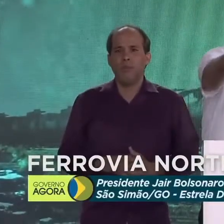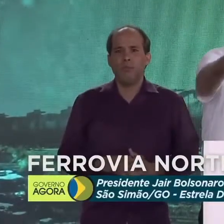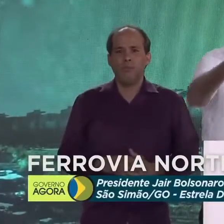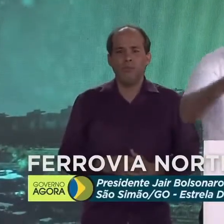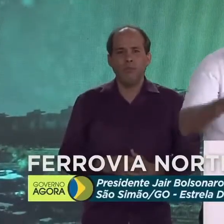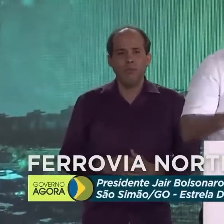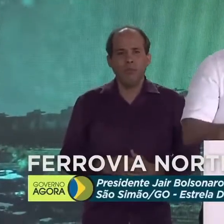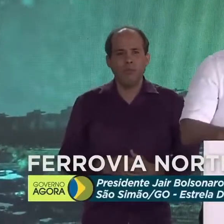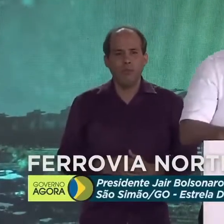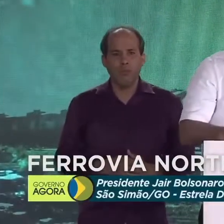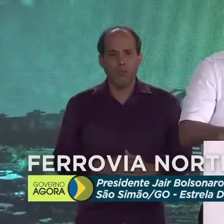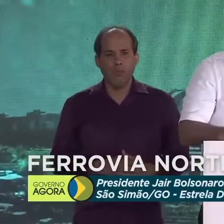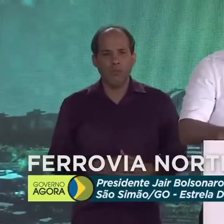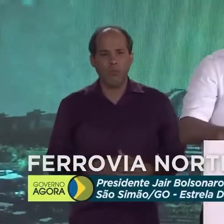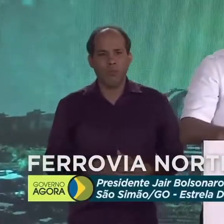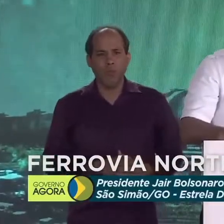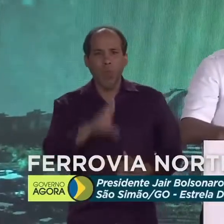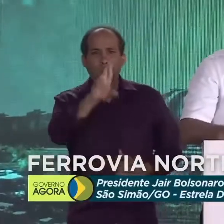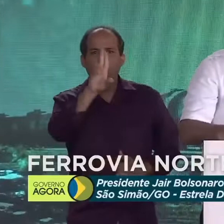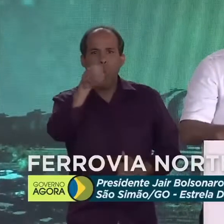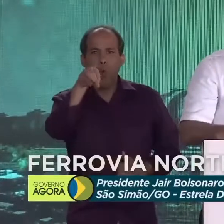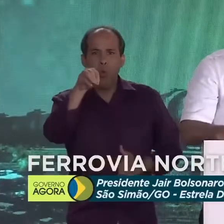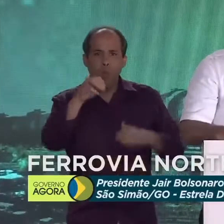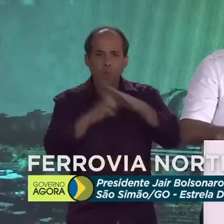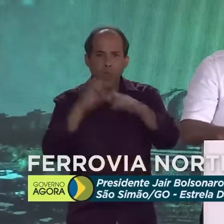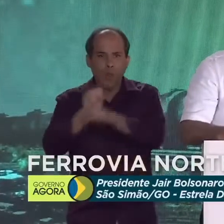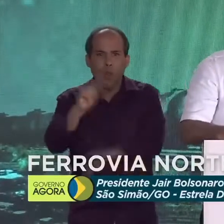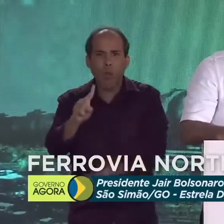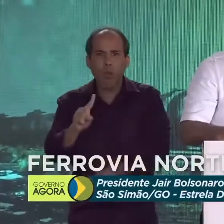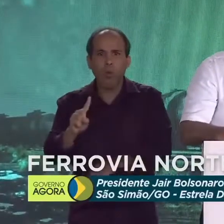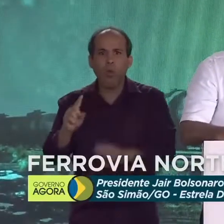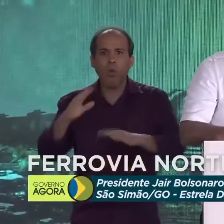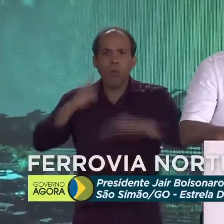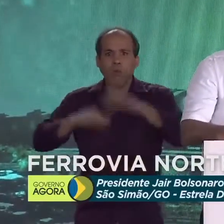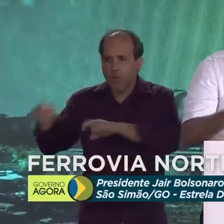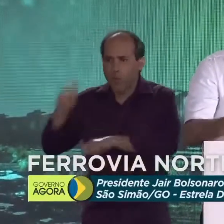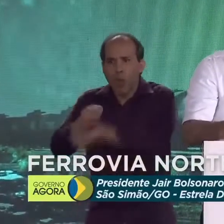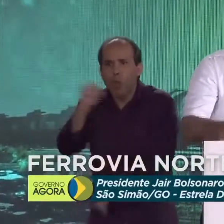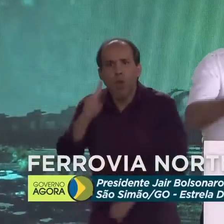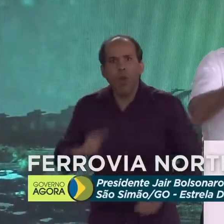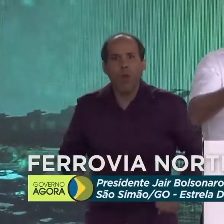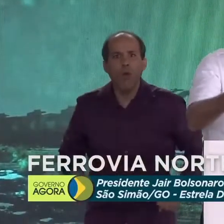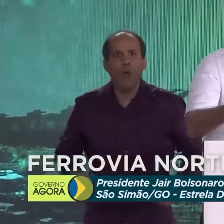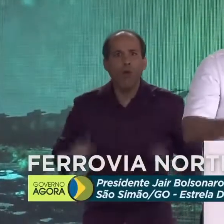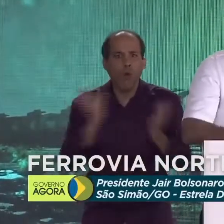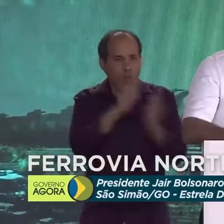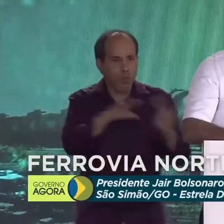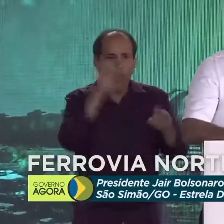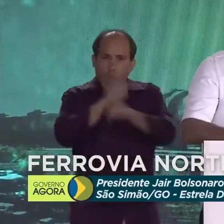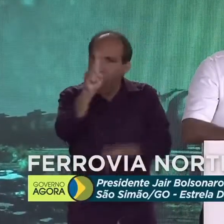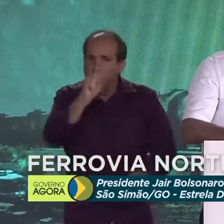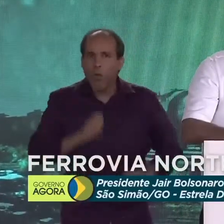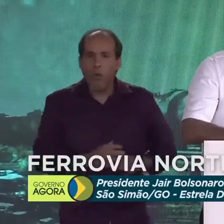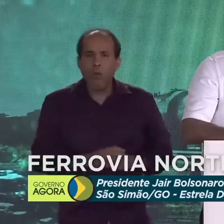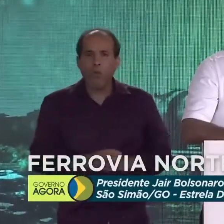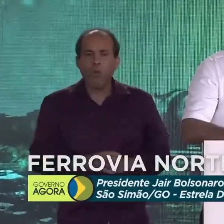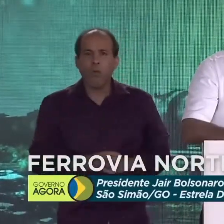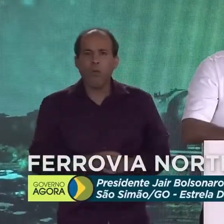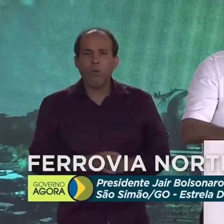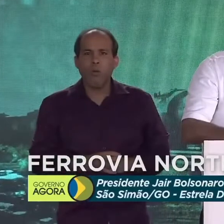A Rumo não parou. O homem do campo não parou. Os militares não pararam.